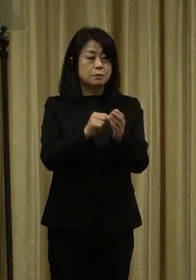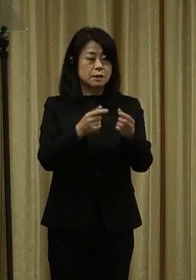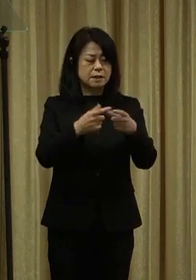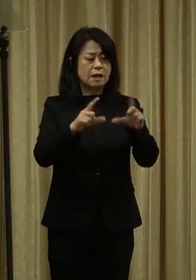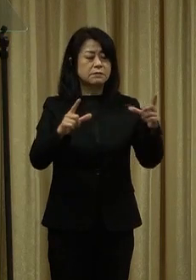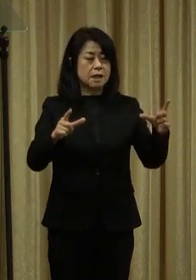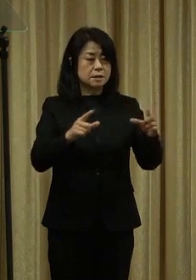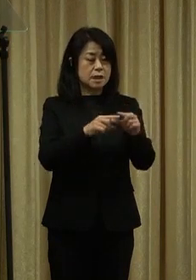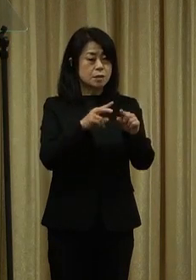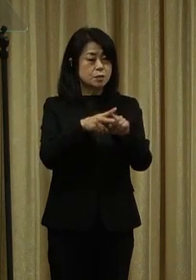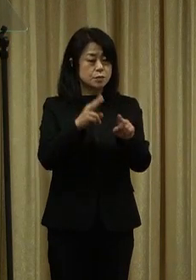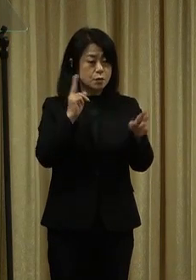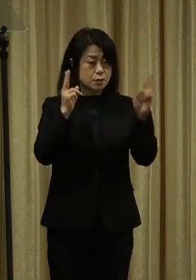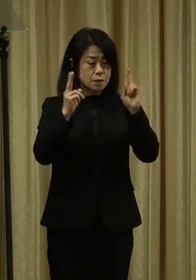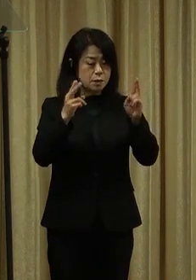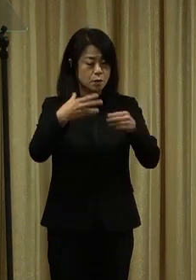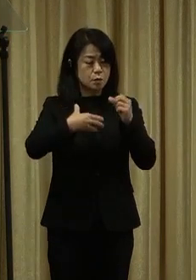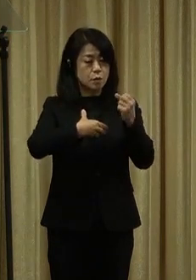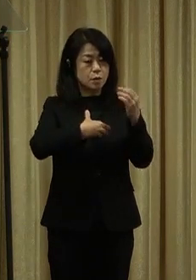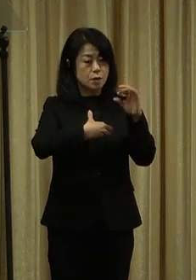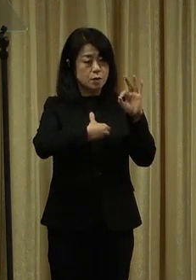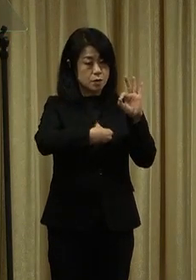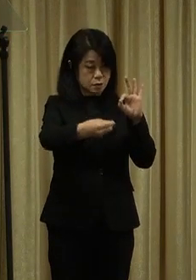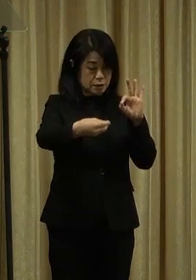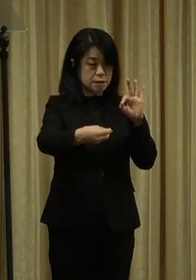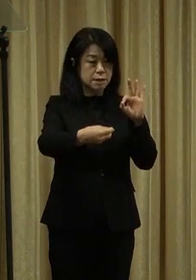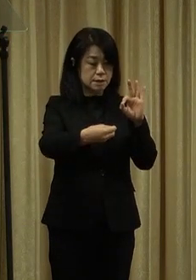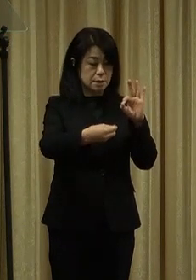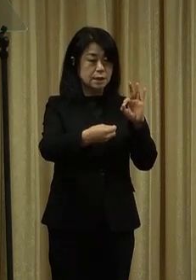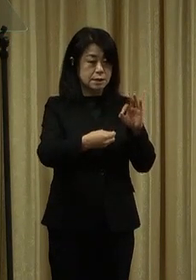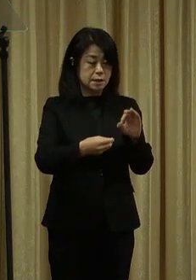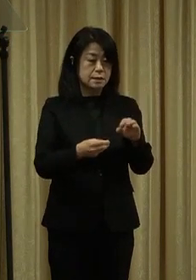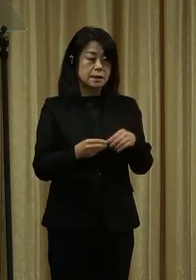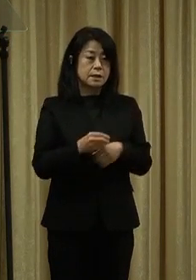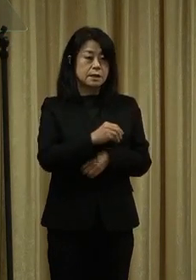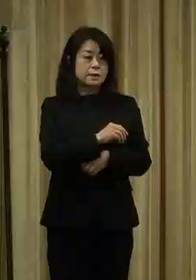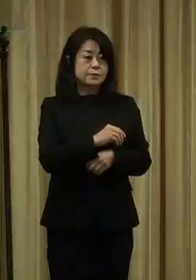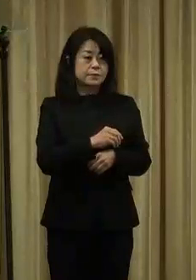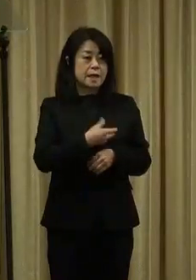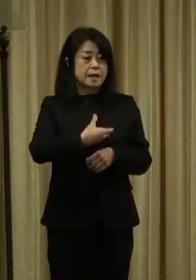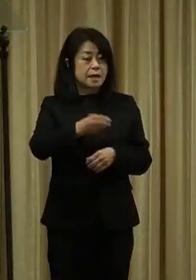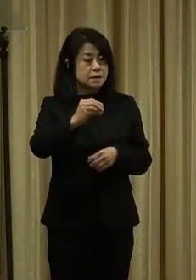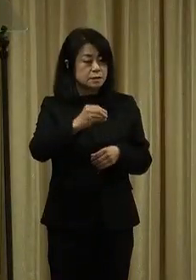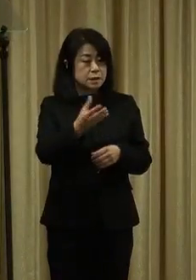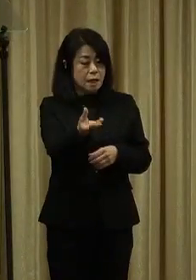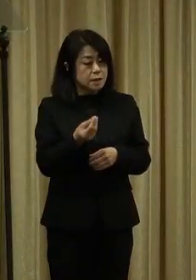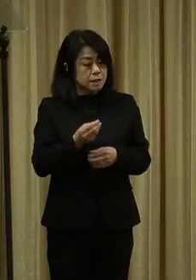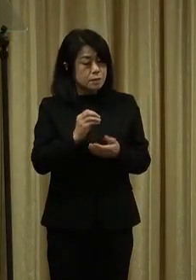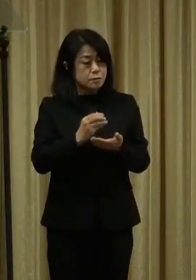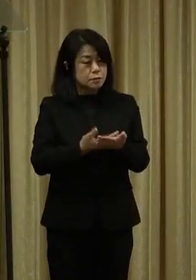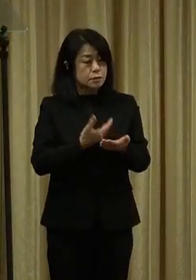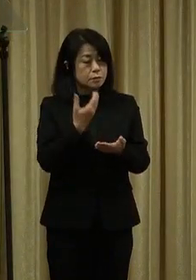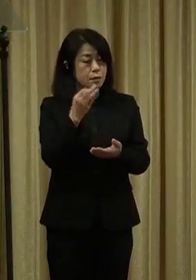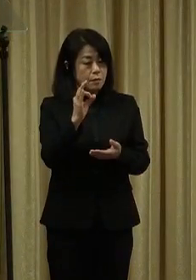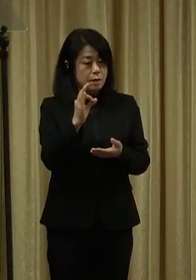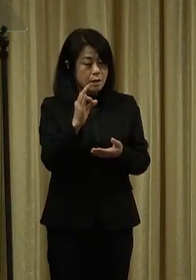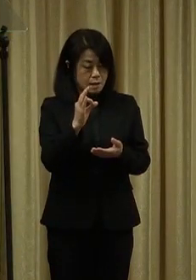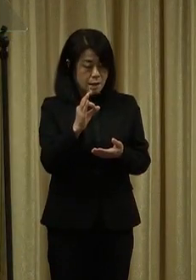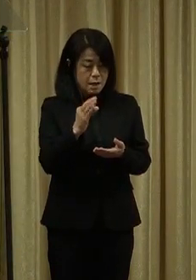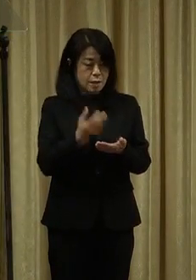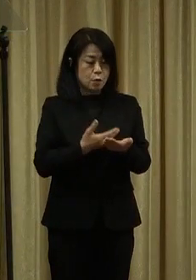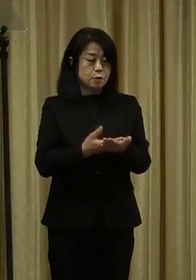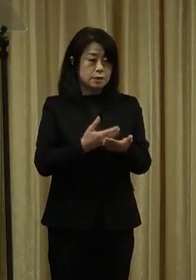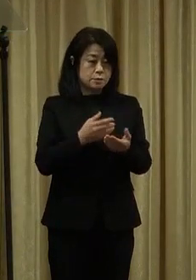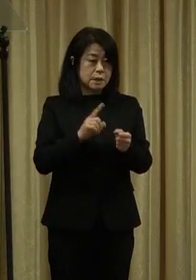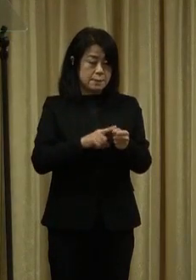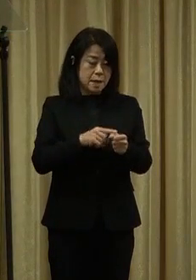した中小企業制度融資、ゼロゼロ融資やビヨンドコロナ応援資金の貸付残高があるため、これが約